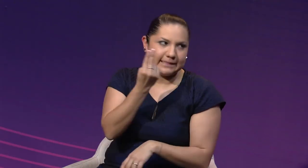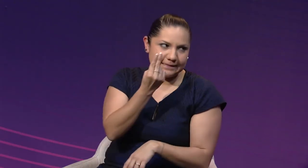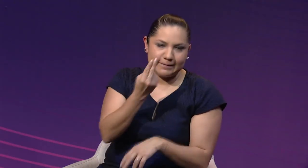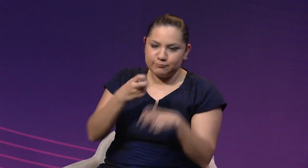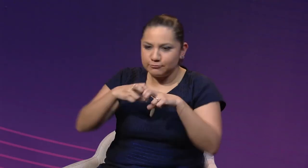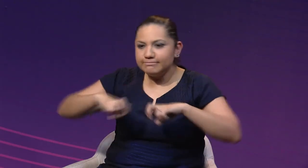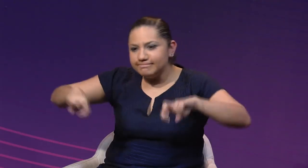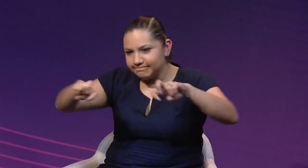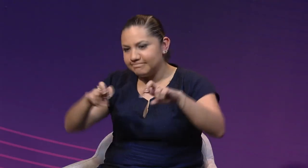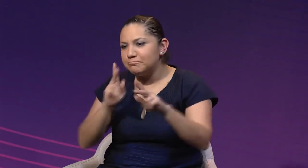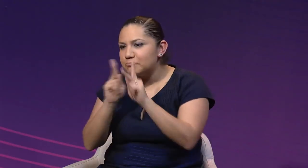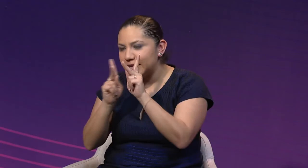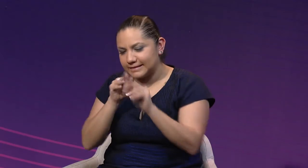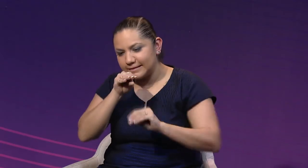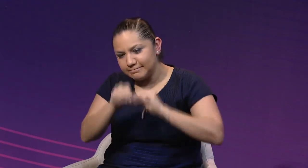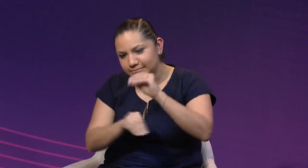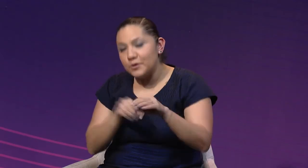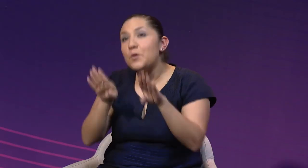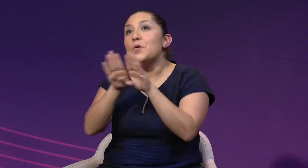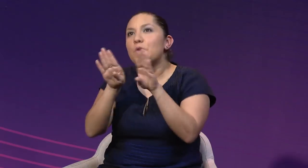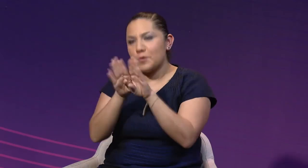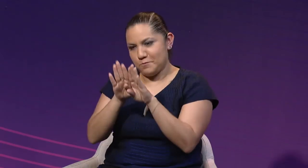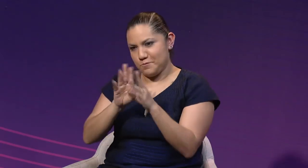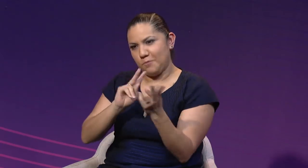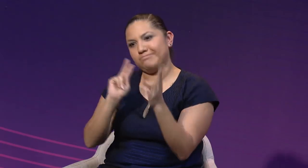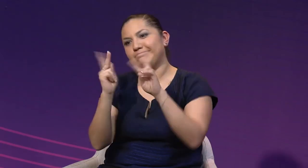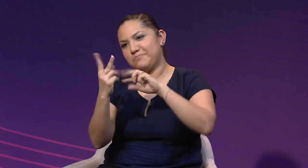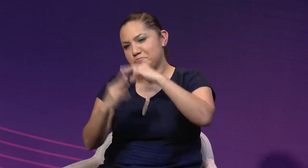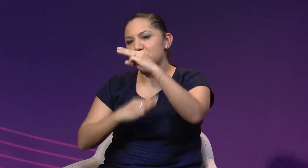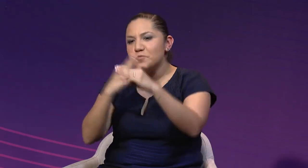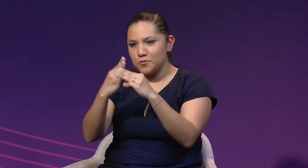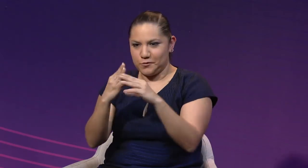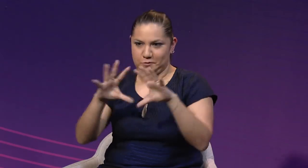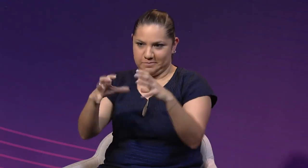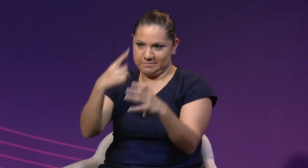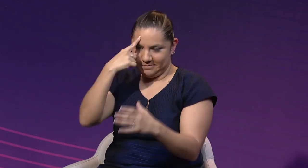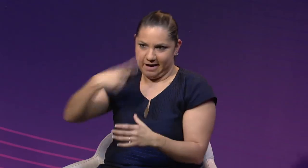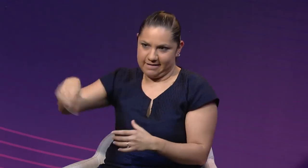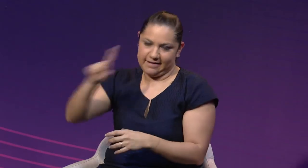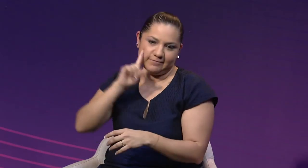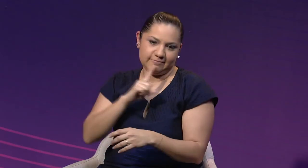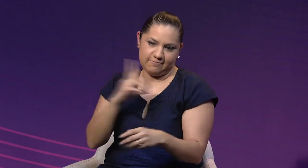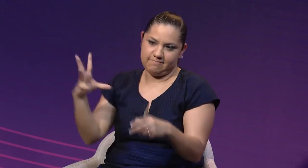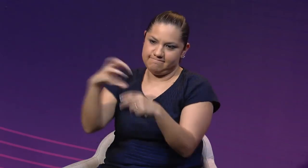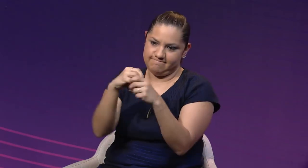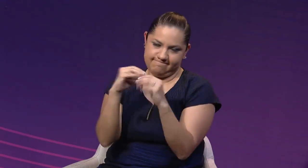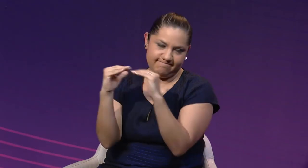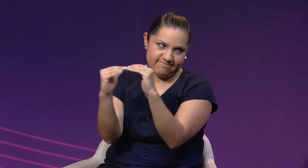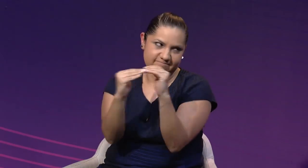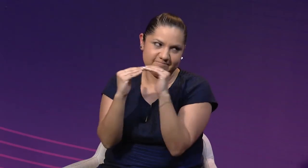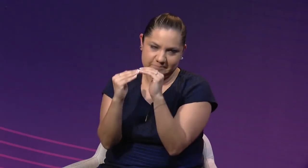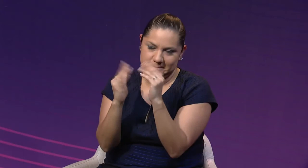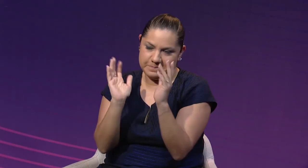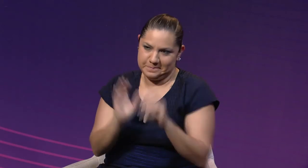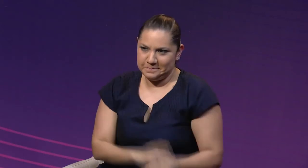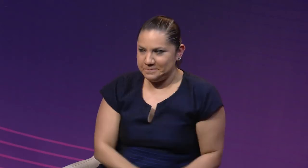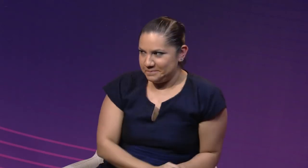derechos básicos de las personas sordas. Pero bueno, sí hemos estado como en ese tenor de ir